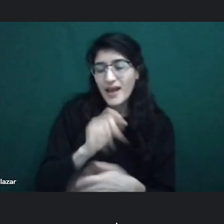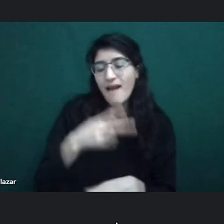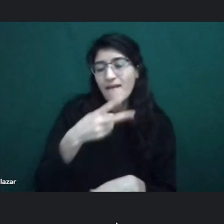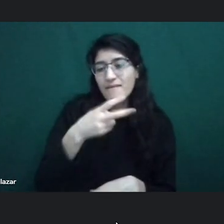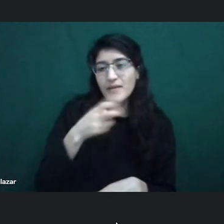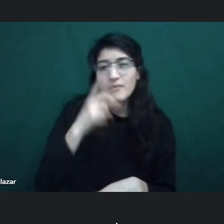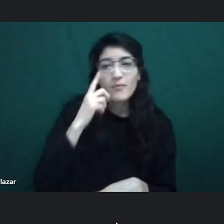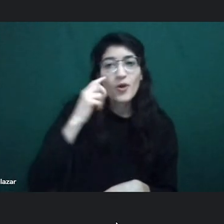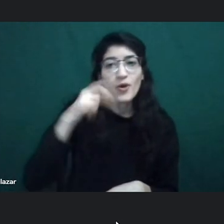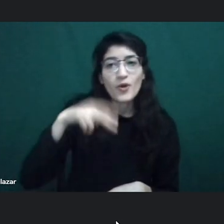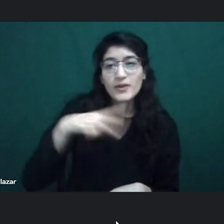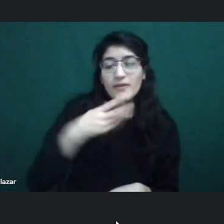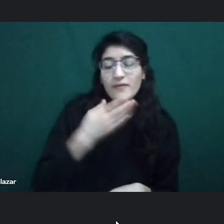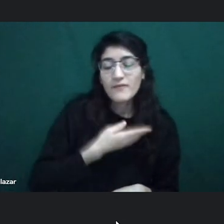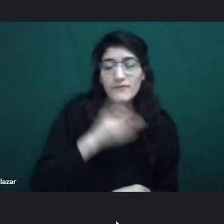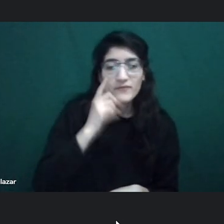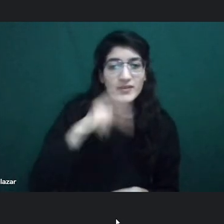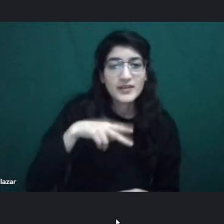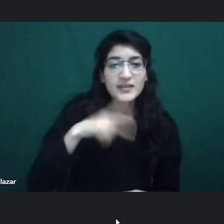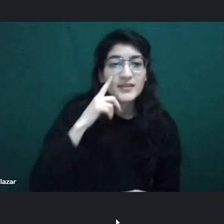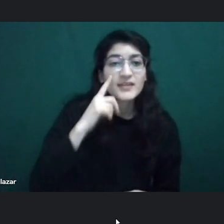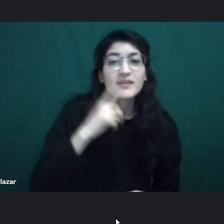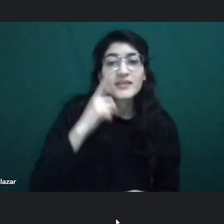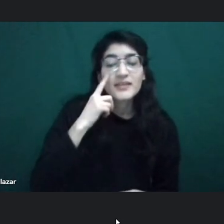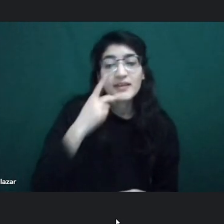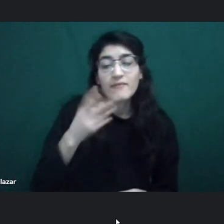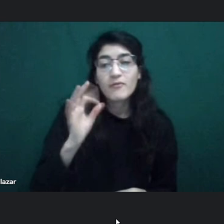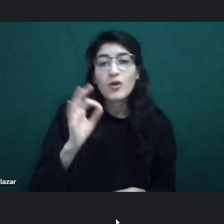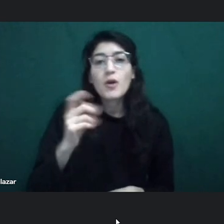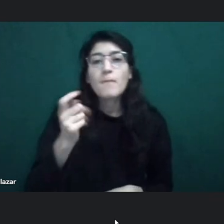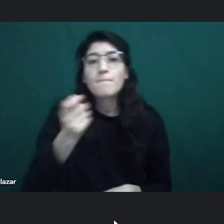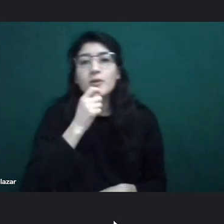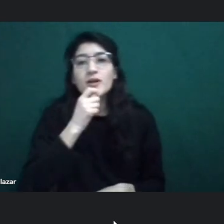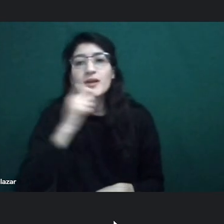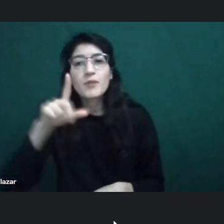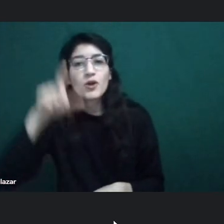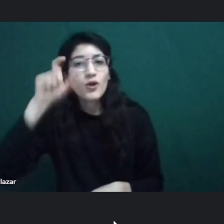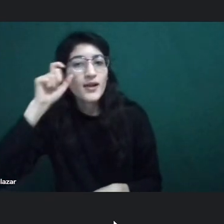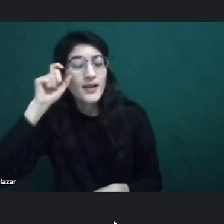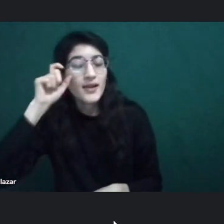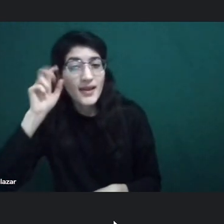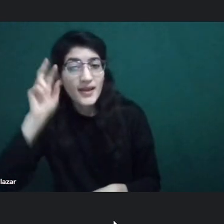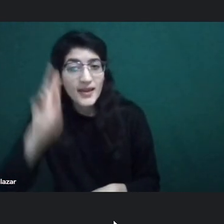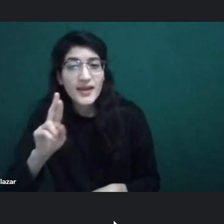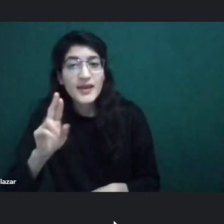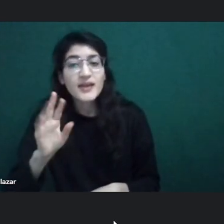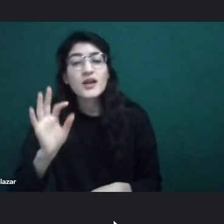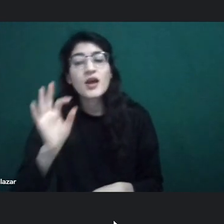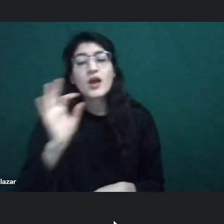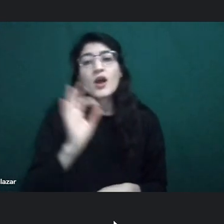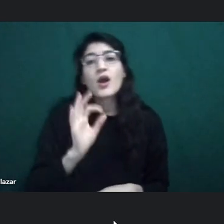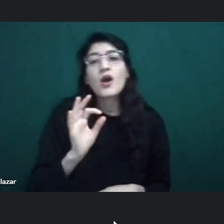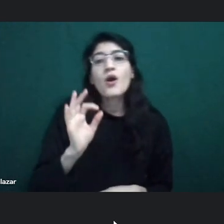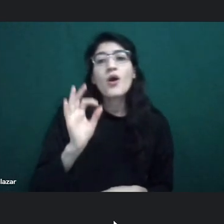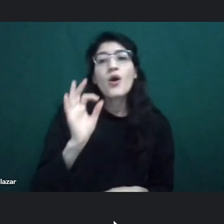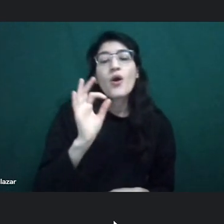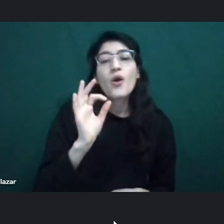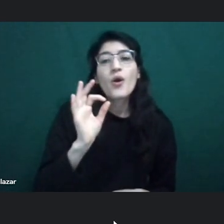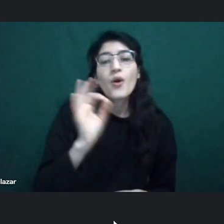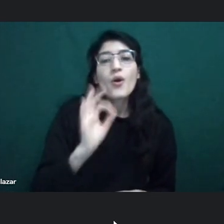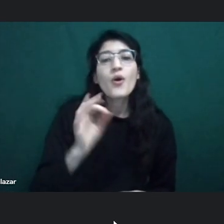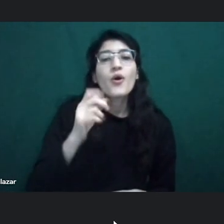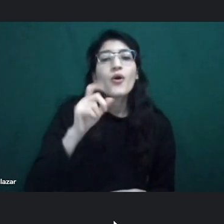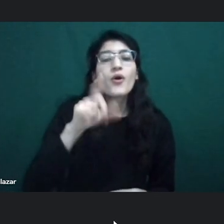¿sí? Entrenar o entrenamiento, gestionar o gestión, ¿sí?